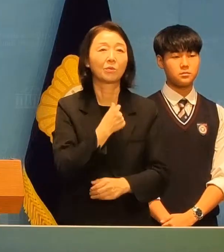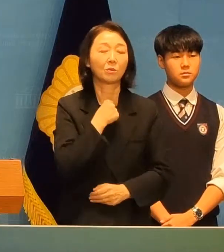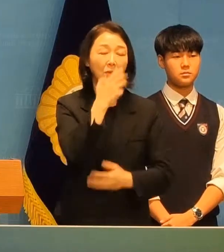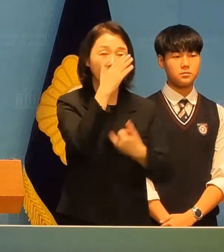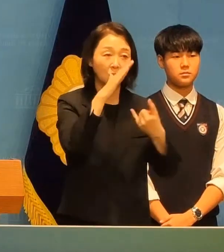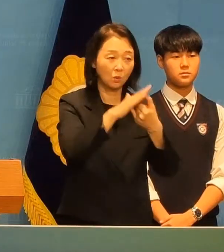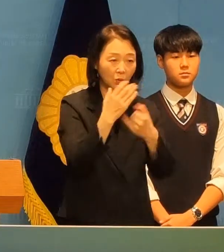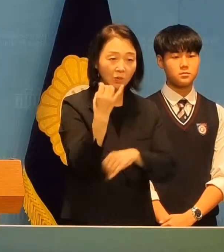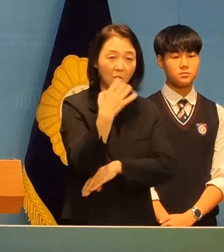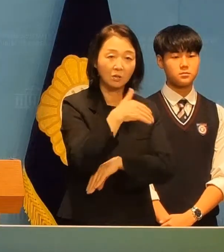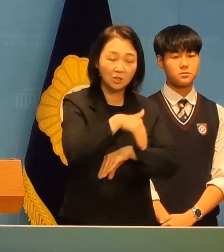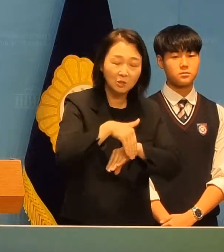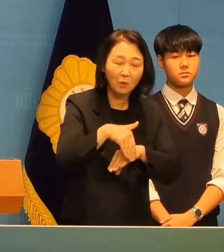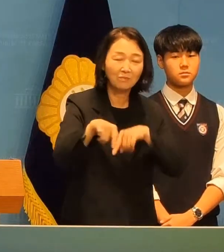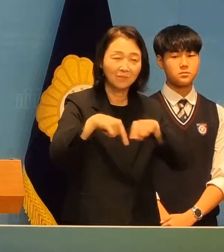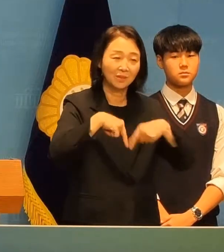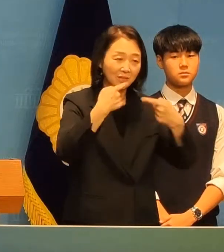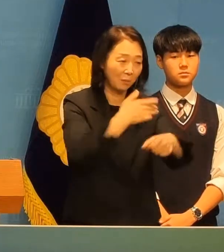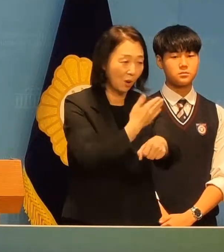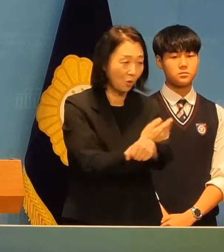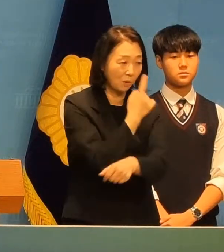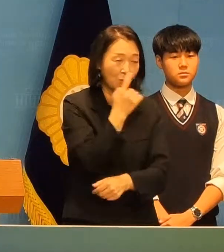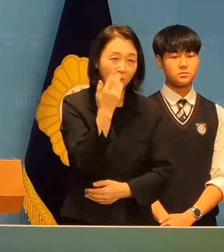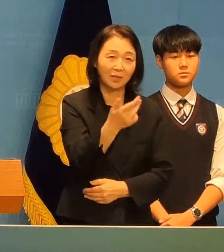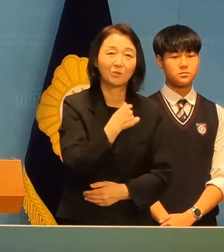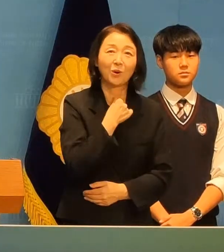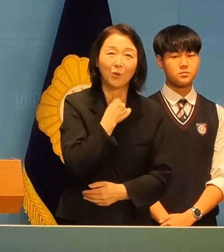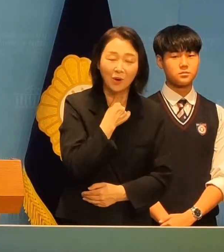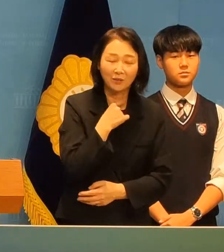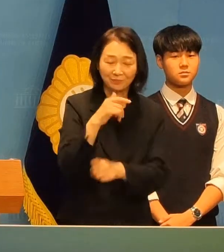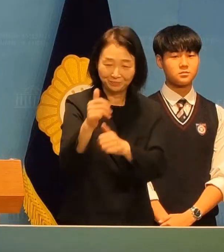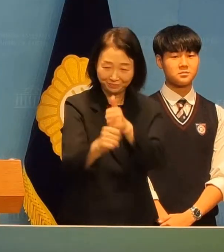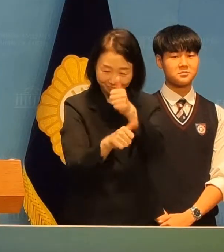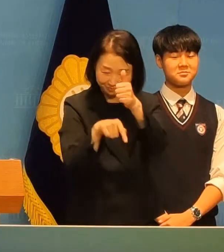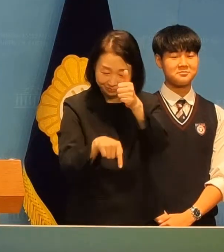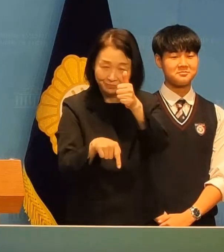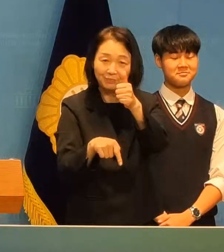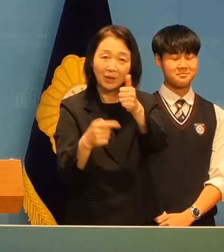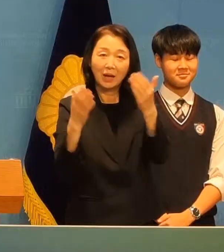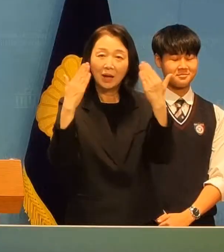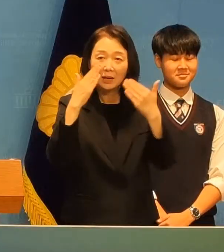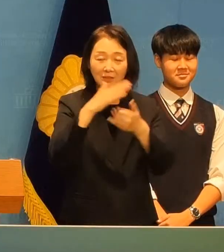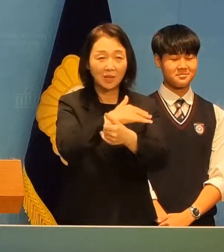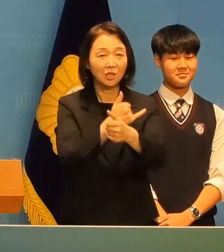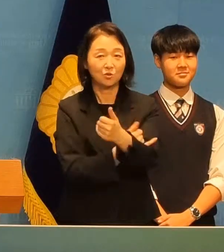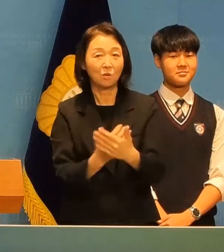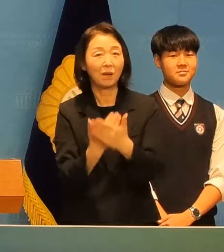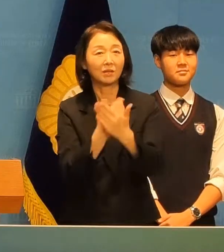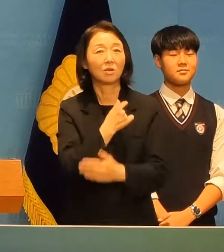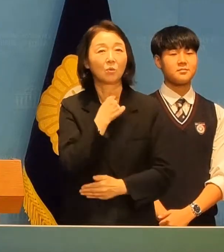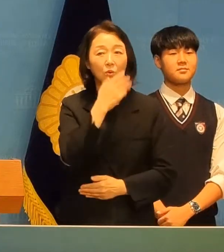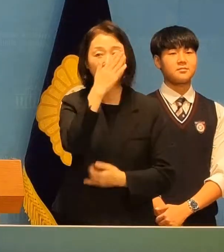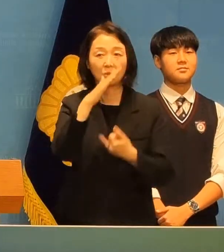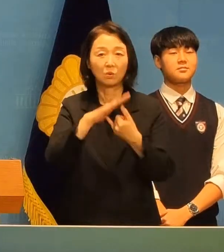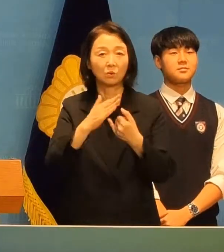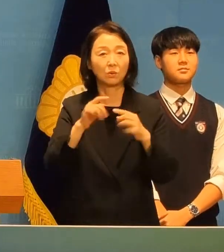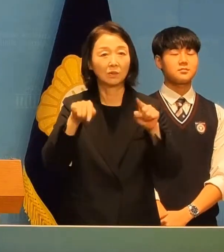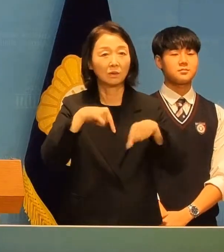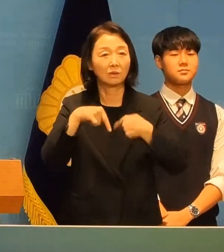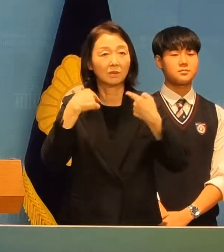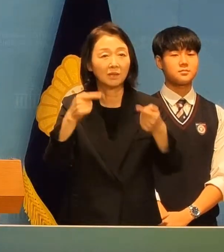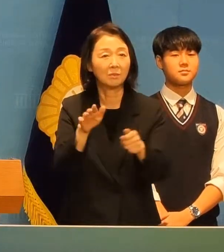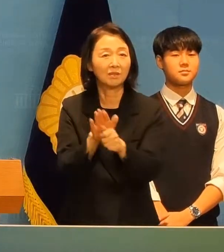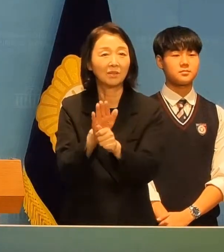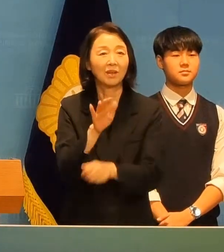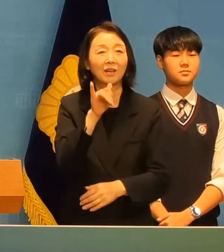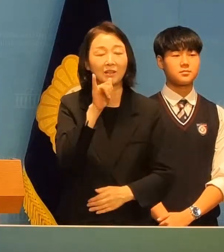기본권과 정치 참여 권리를 보장하기 위해 위원회 산하에 학생 인권 신장과 청소년의 정치 참여를 지원할